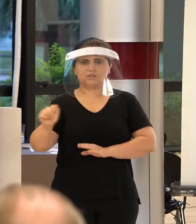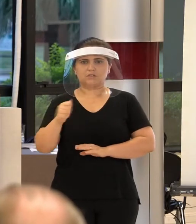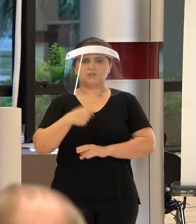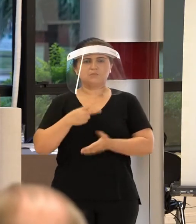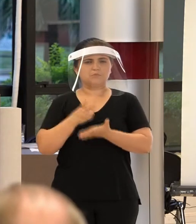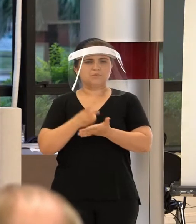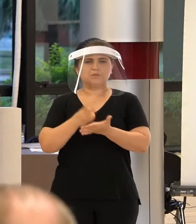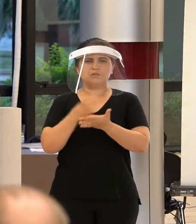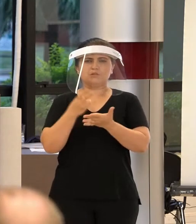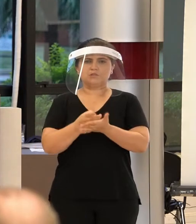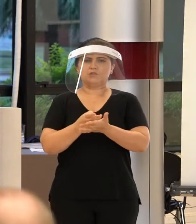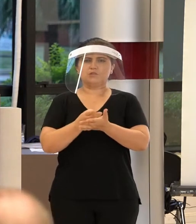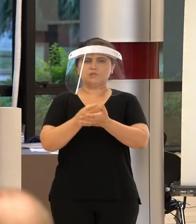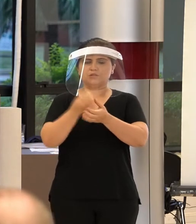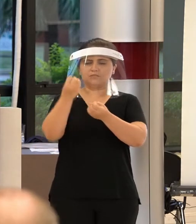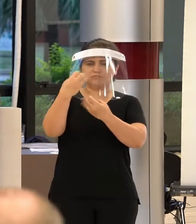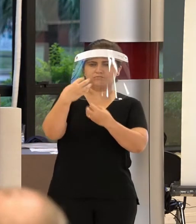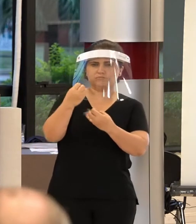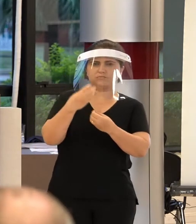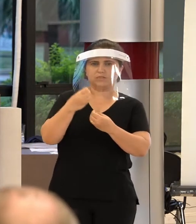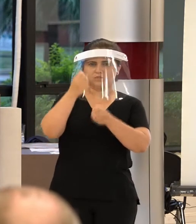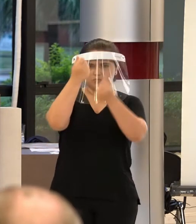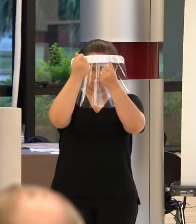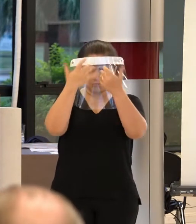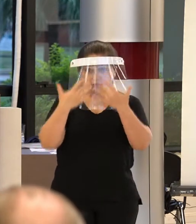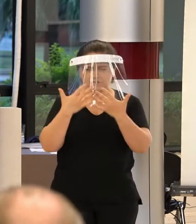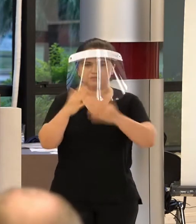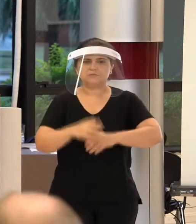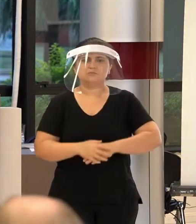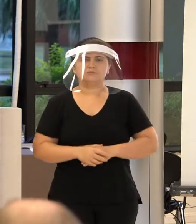eterno guru, Ivo, a sua bênção.